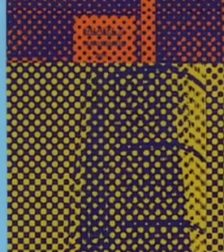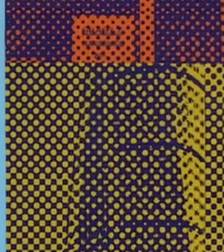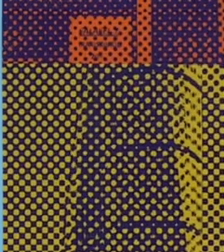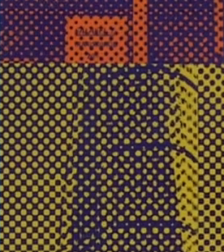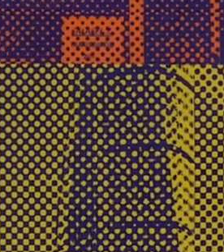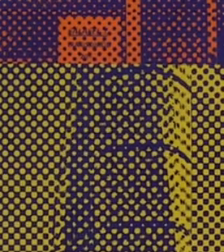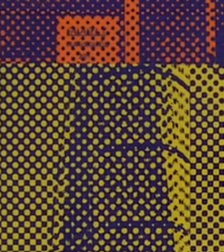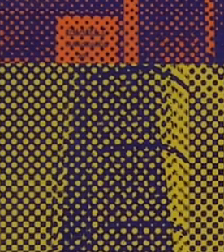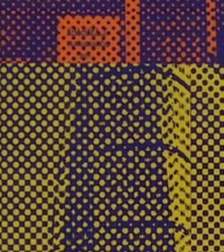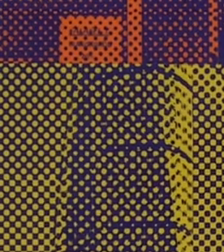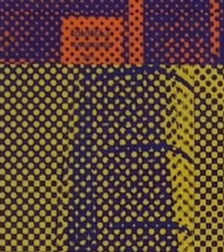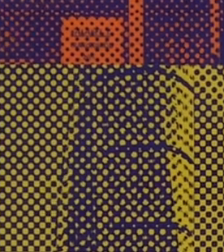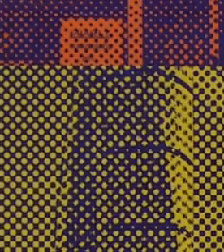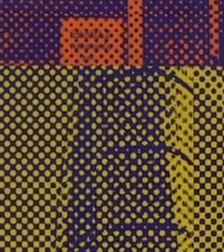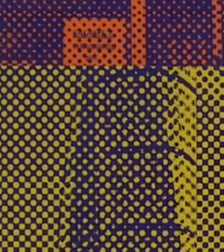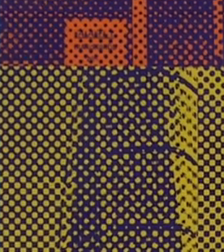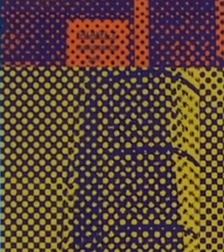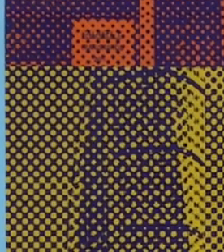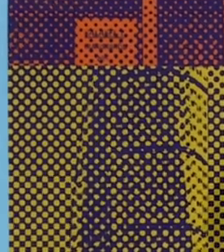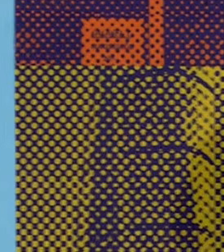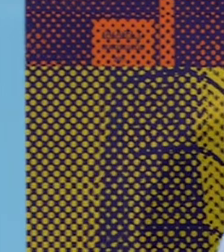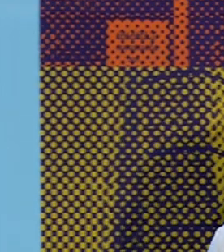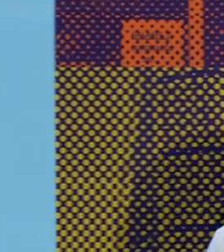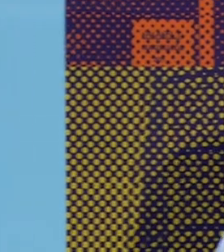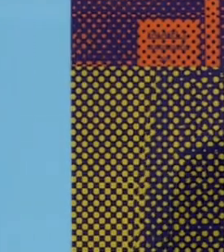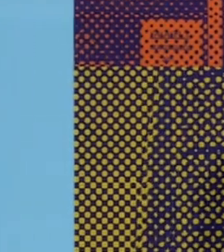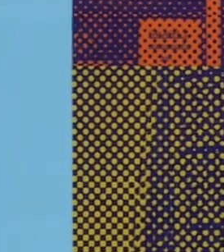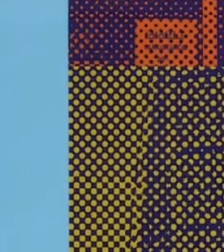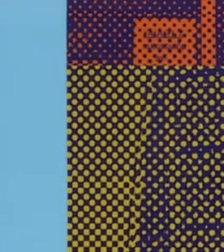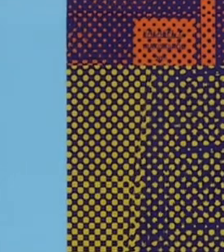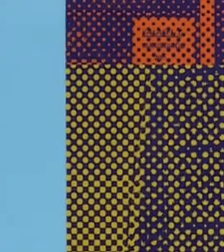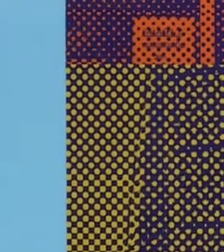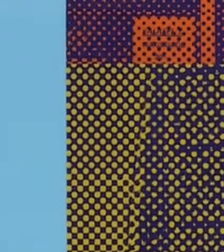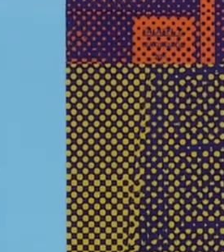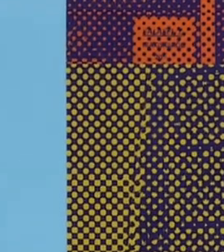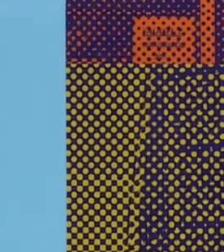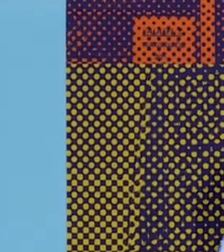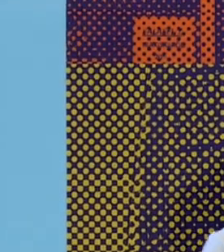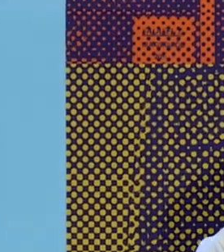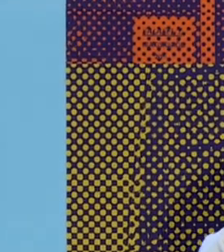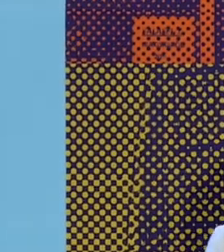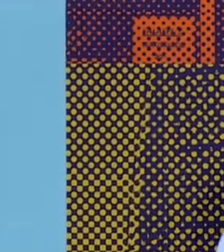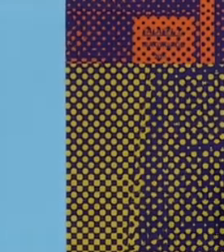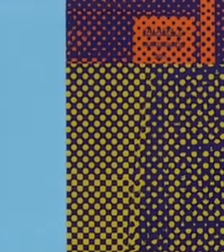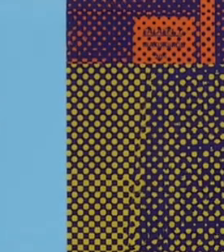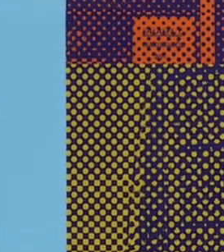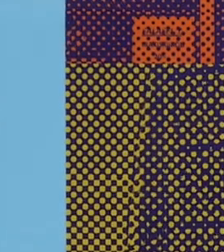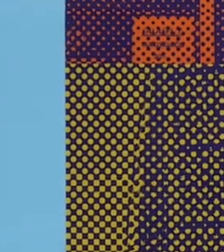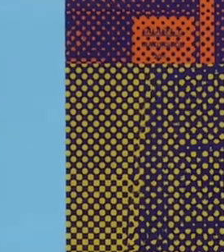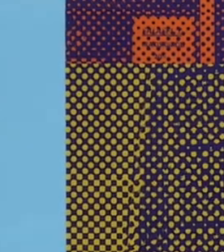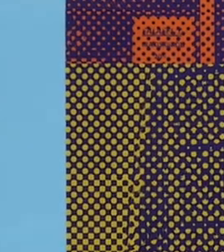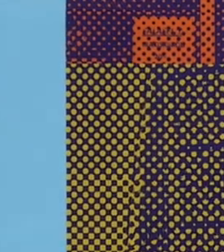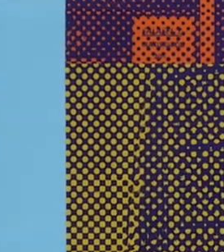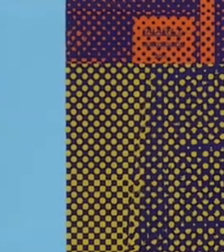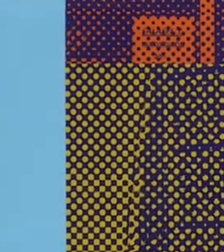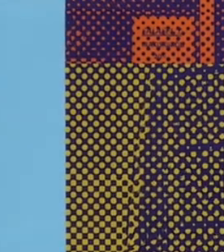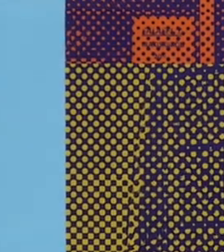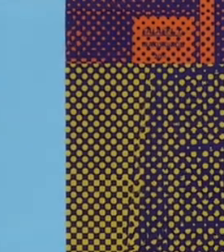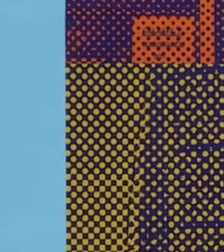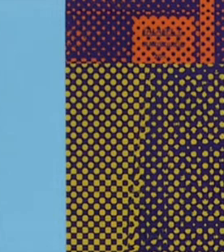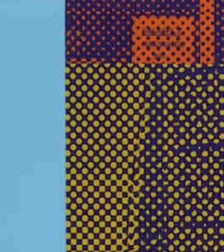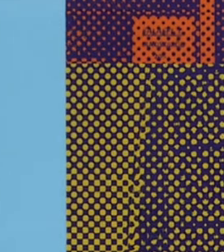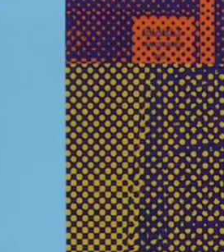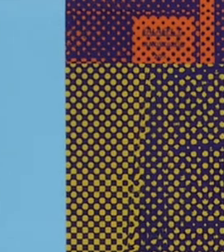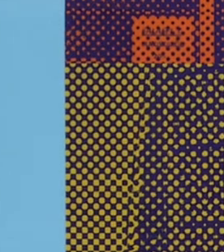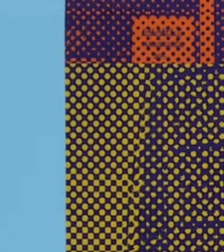Jag har två viktiga statements innan vi går igång med det innehållsliga och kallar upp våra celebra